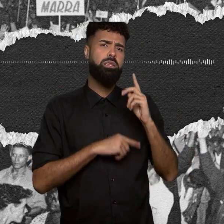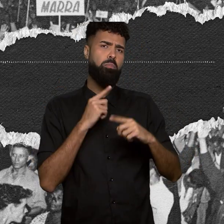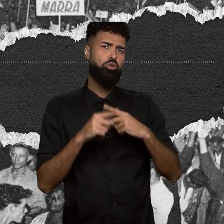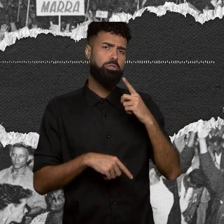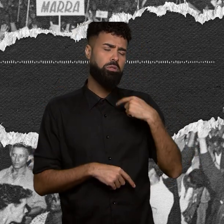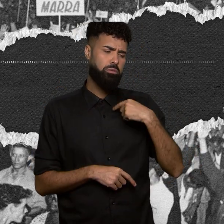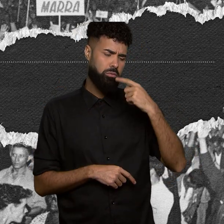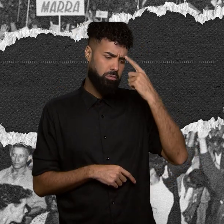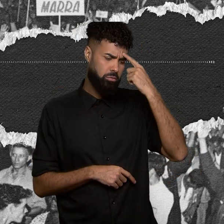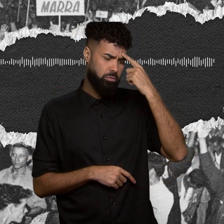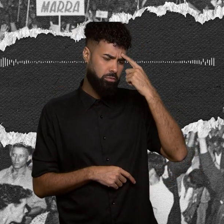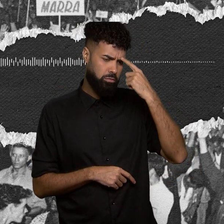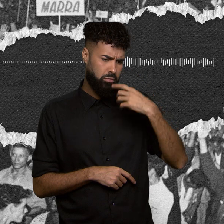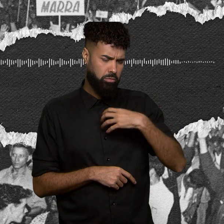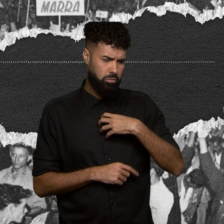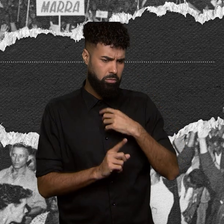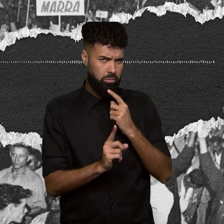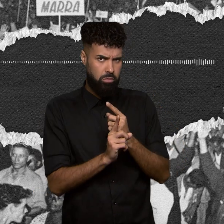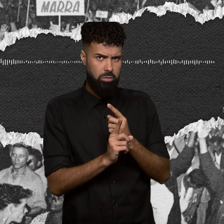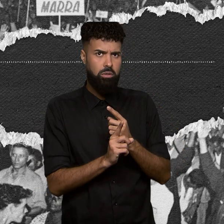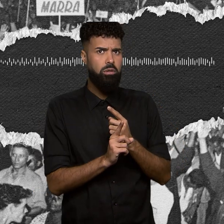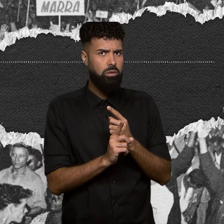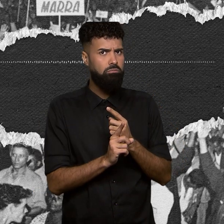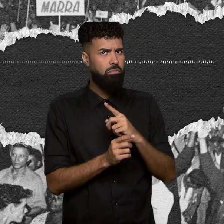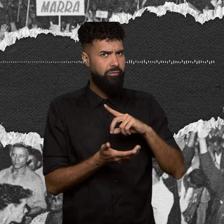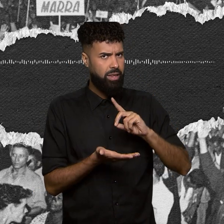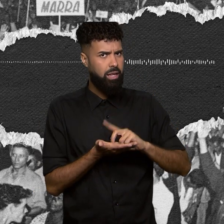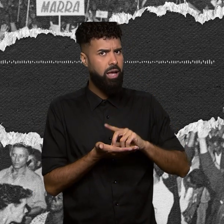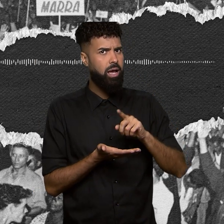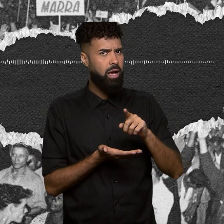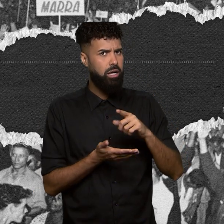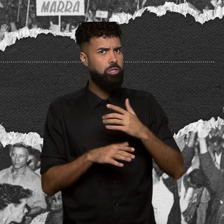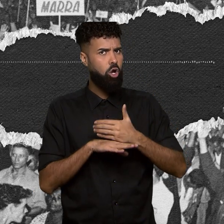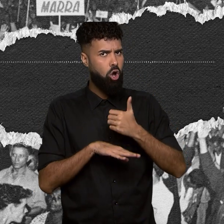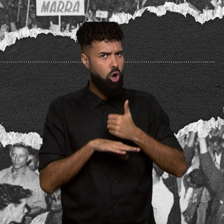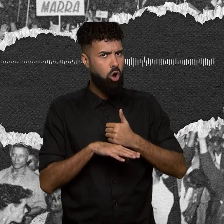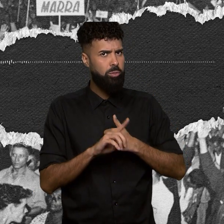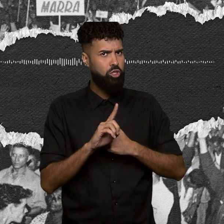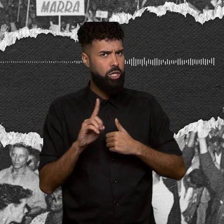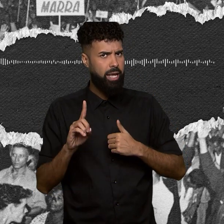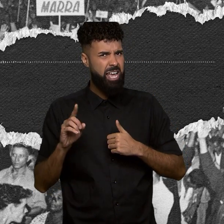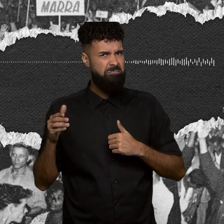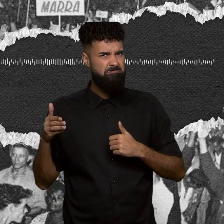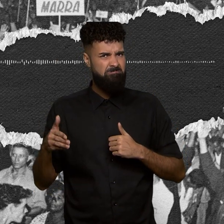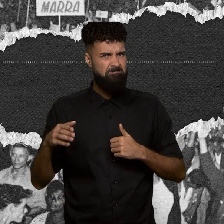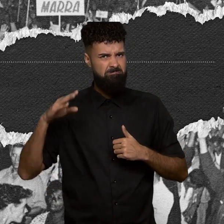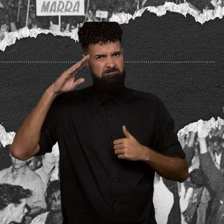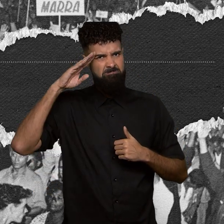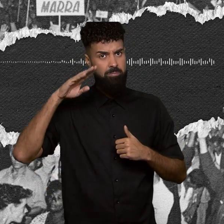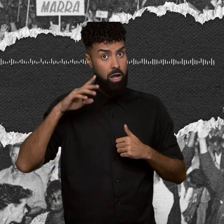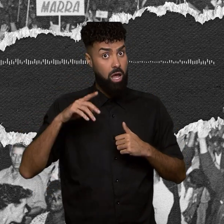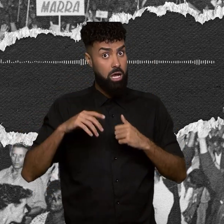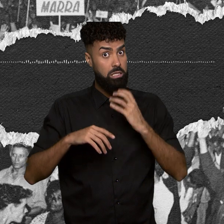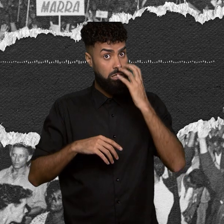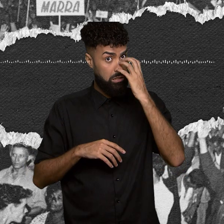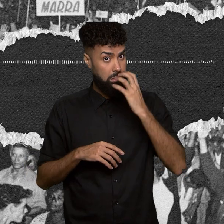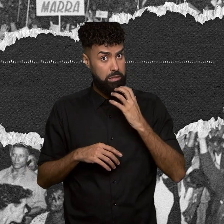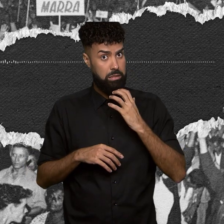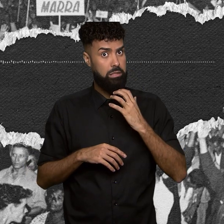consciência de que era verdade, era um golpe de direita e a coisa era feia. Valéria seguiu no